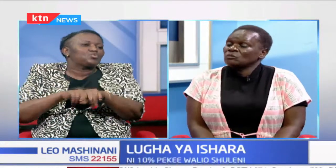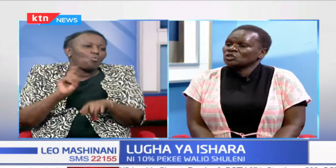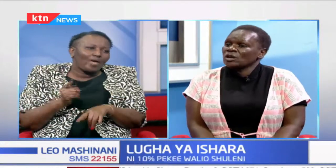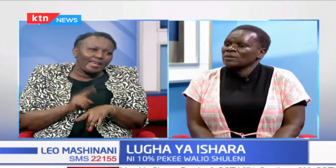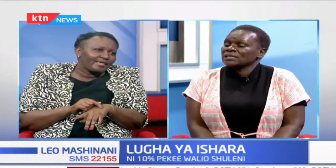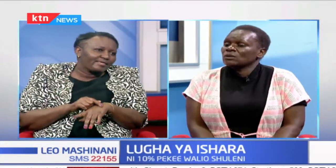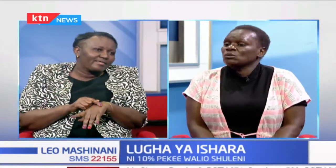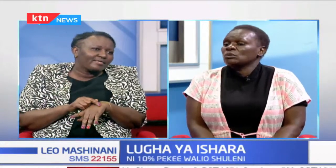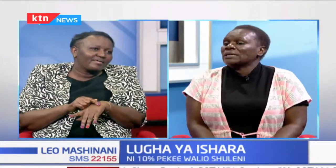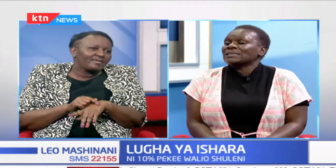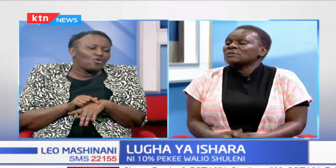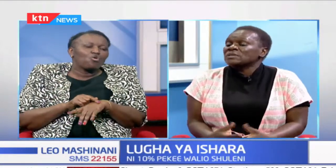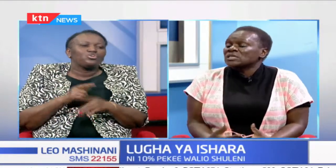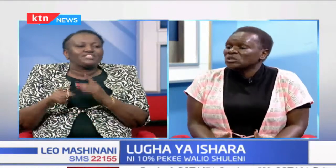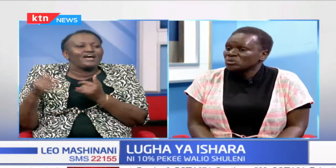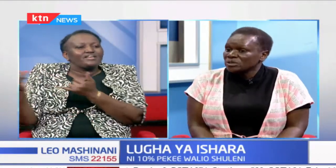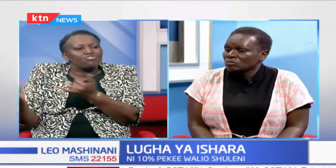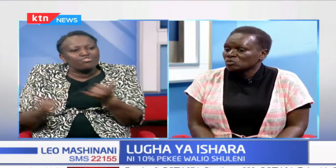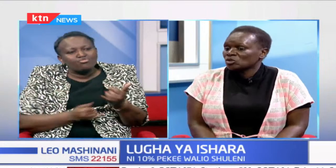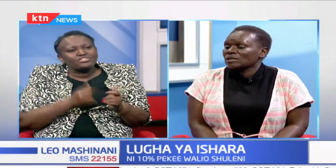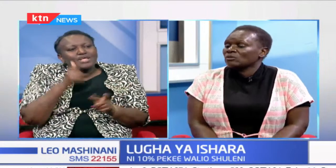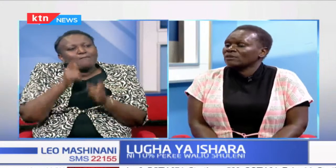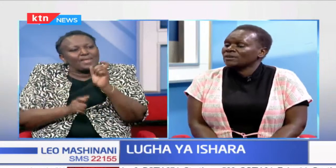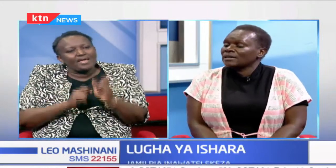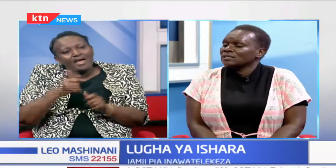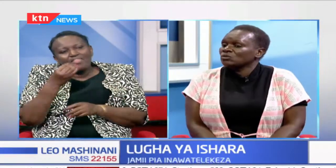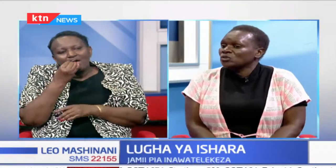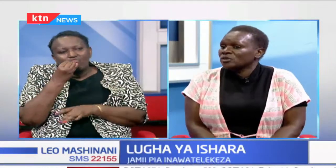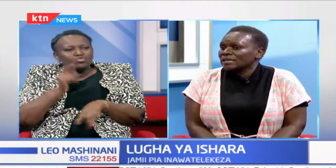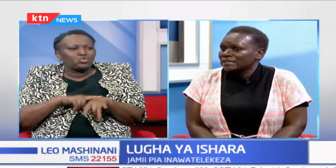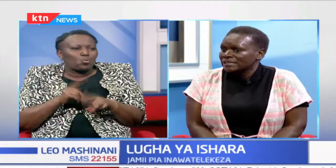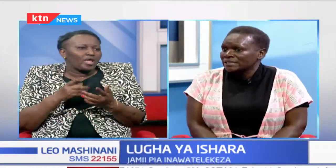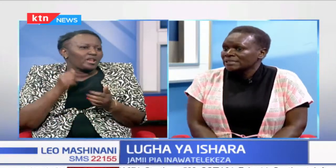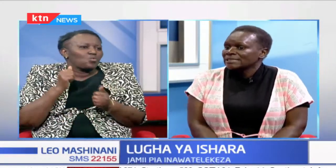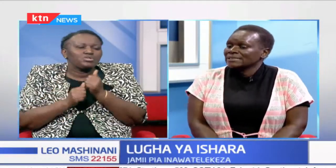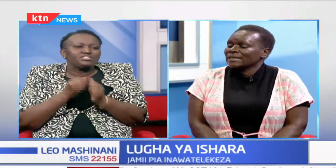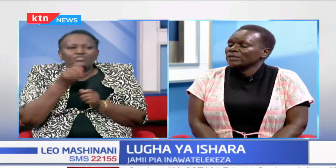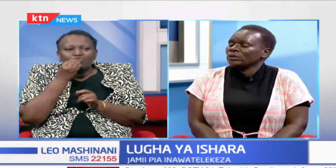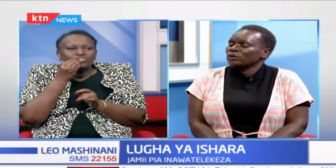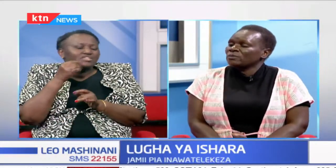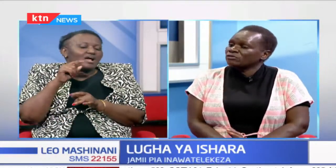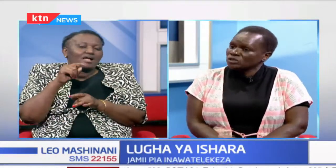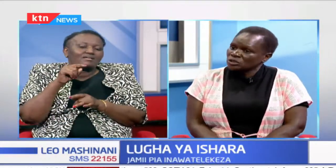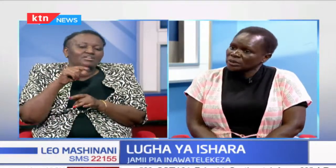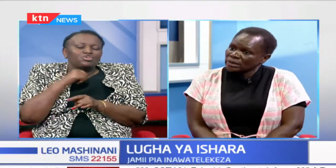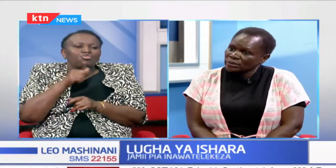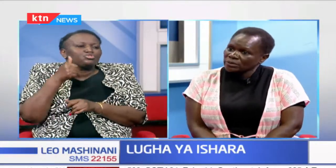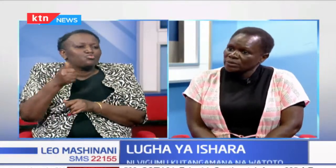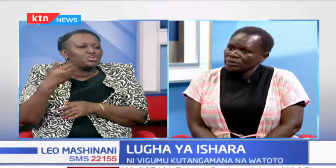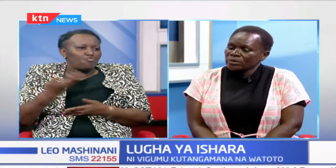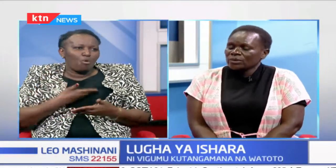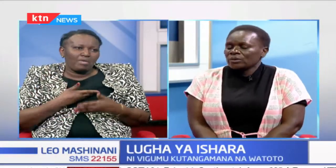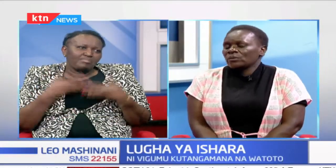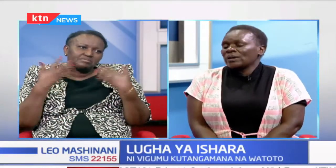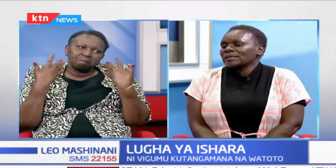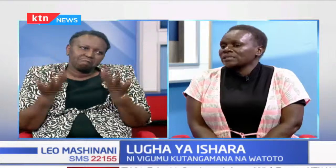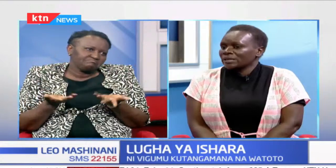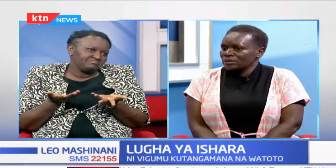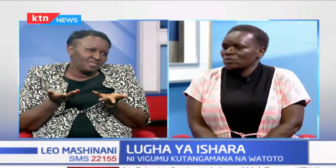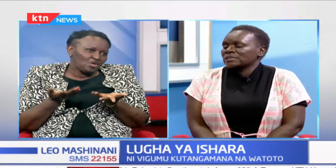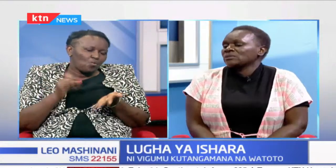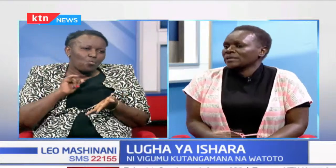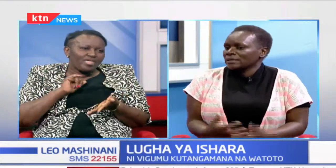Wakati mtoto ameanza hata mimi sijui mtoto alikuwa afaa aanze kunyonya lini. Sasa hiyo. Mm-hmm. Mafundisho yao